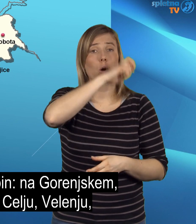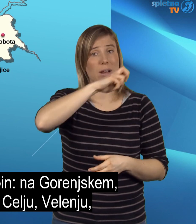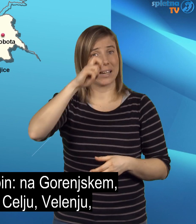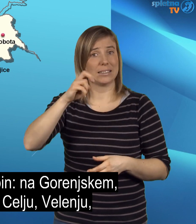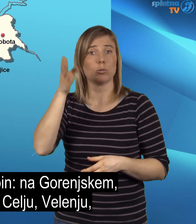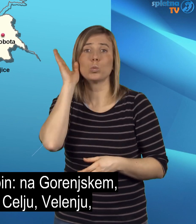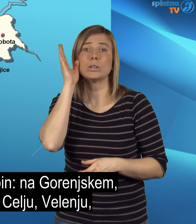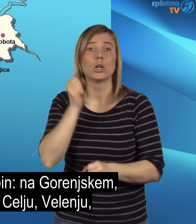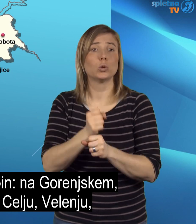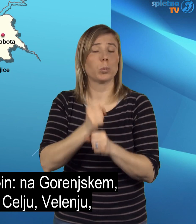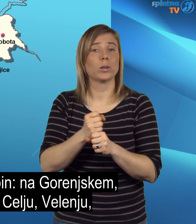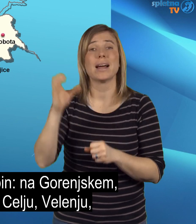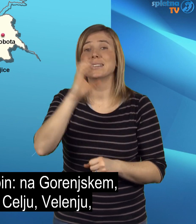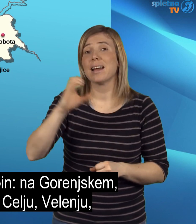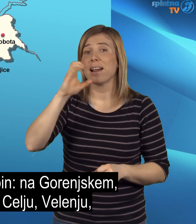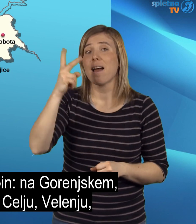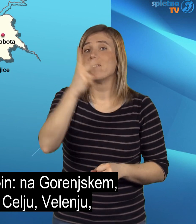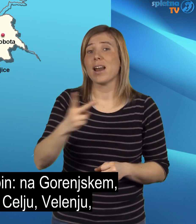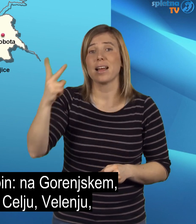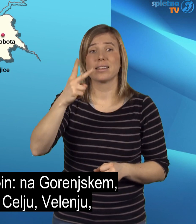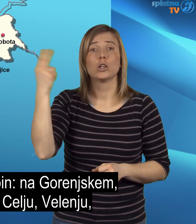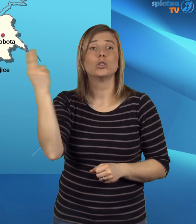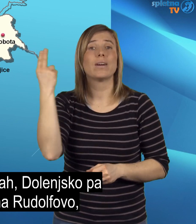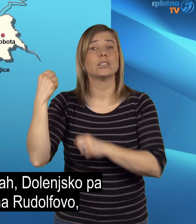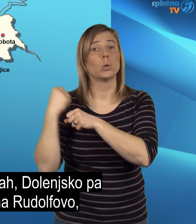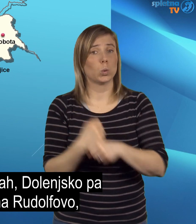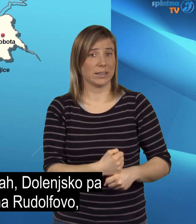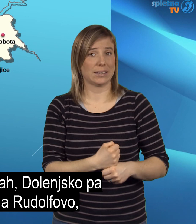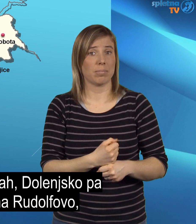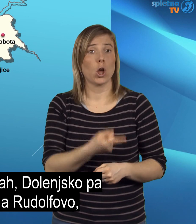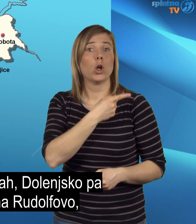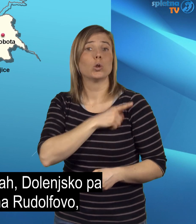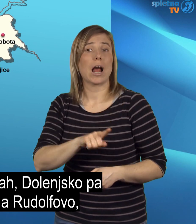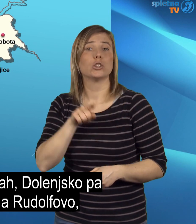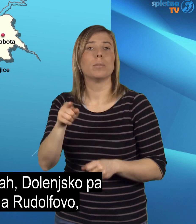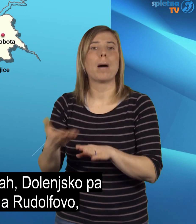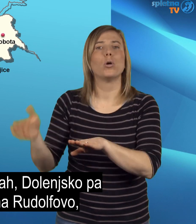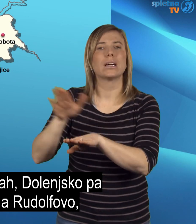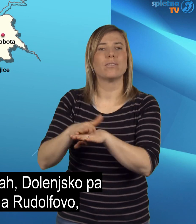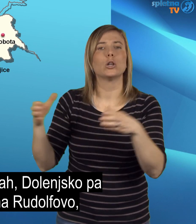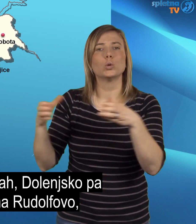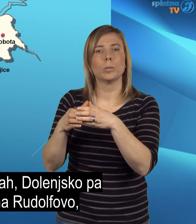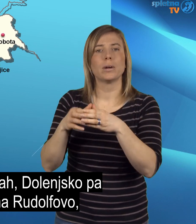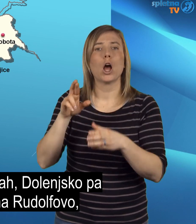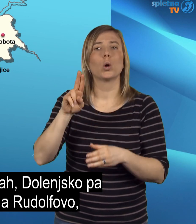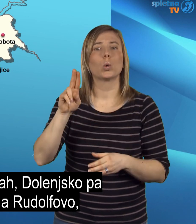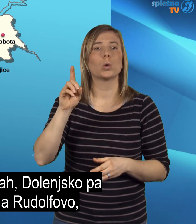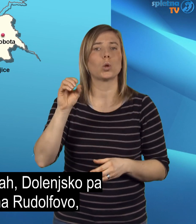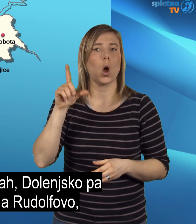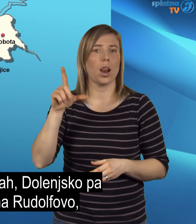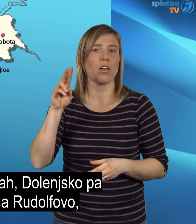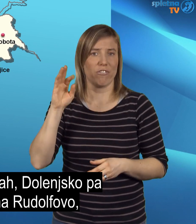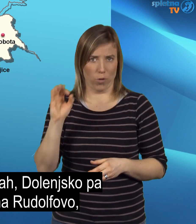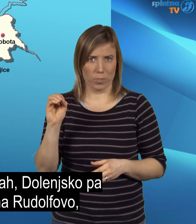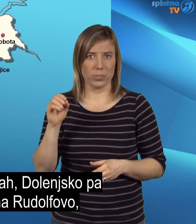Na Gorenjskem, v Murski Soboti, Celju, Velenju, Slovenskih Konjicah, Dolenjsko pa pokriva skupina